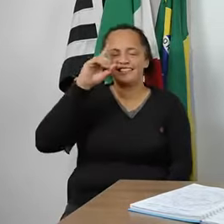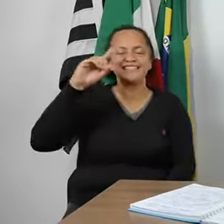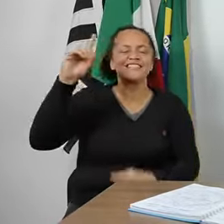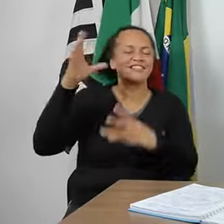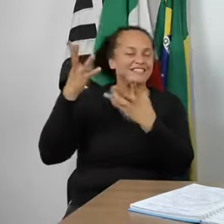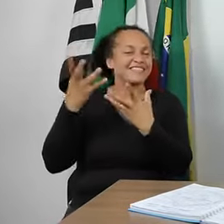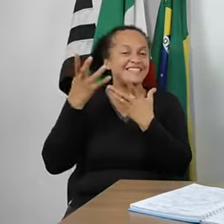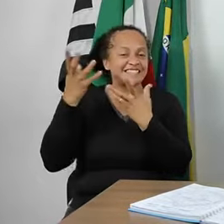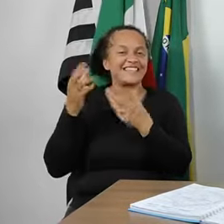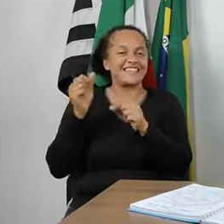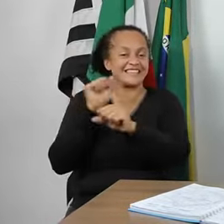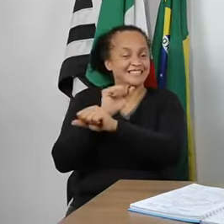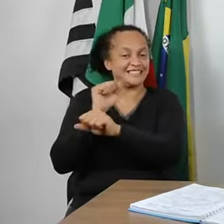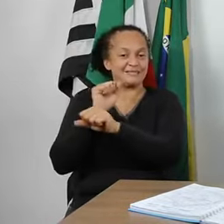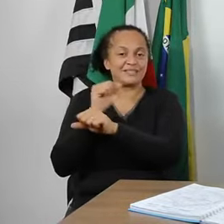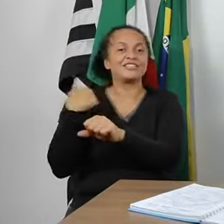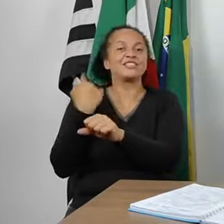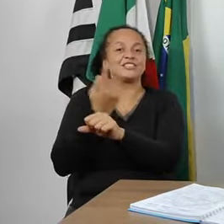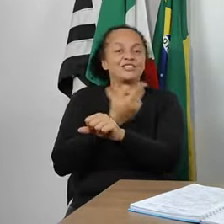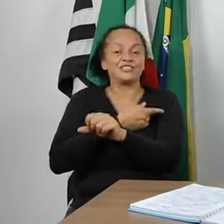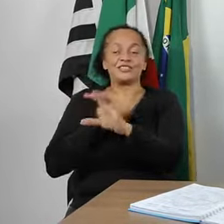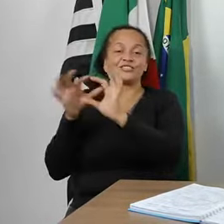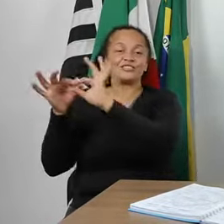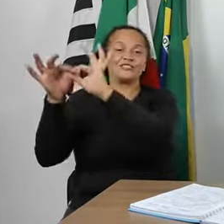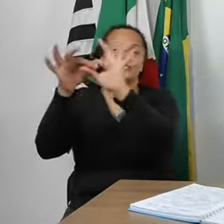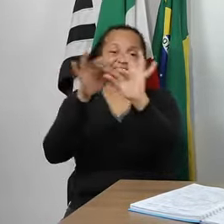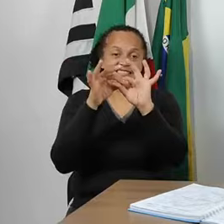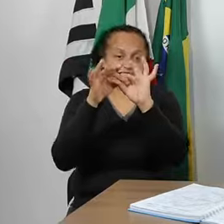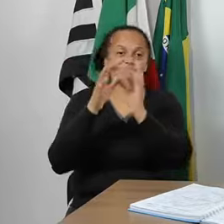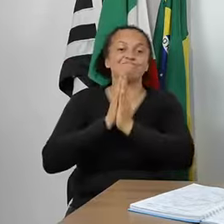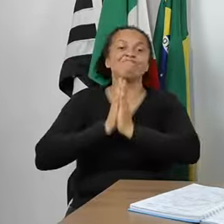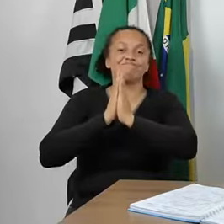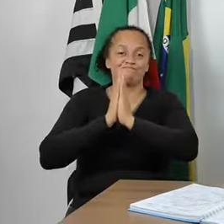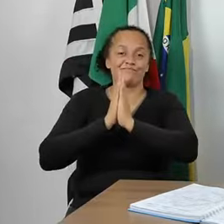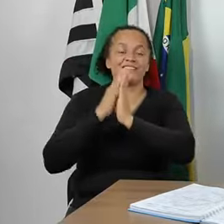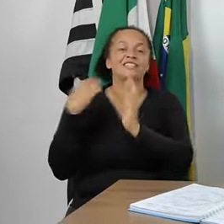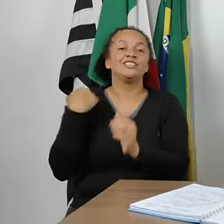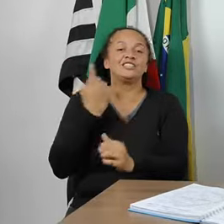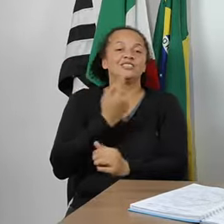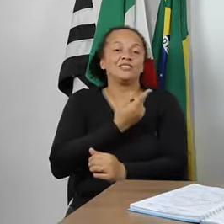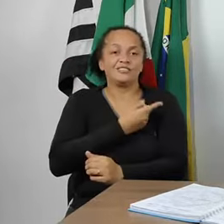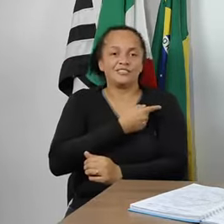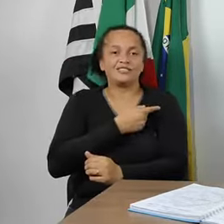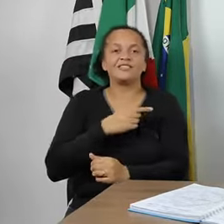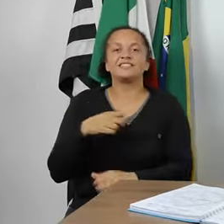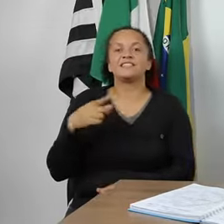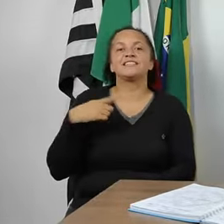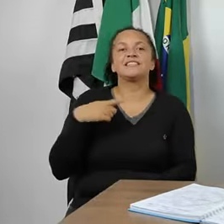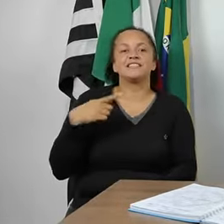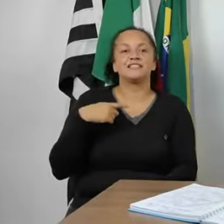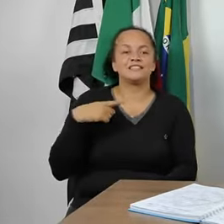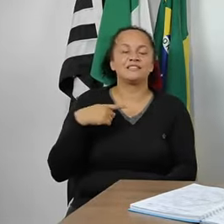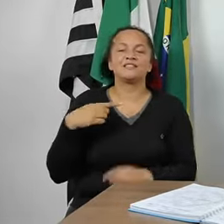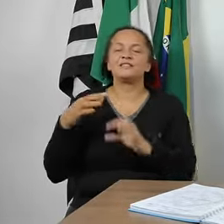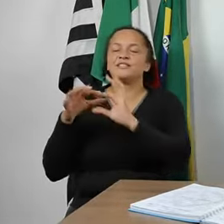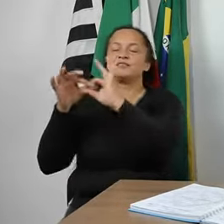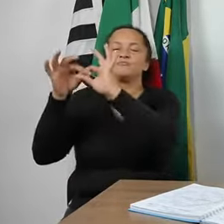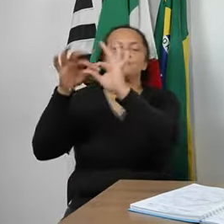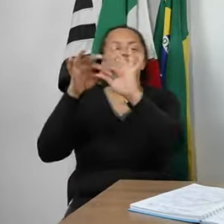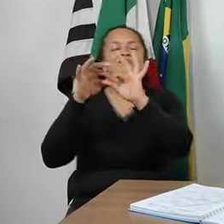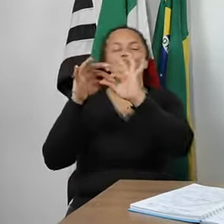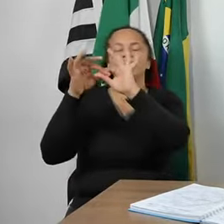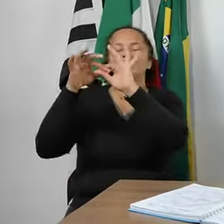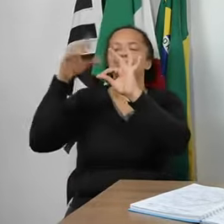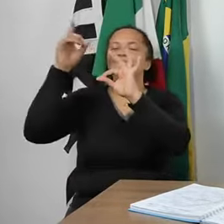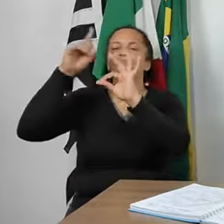como igreja estejamos unidos em oração, que nós como igreja, como corpo de Cristo, estejamos ligados